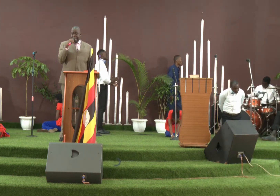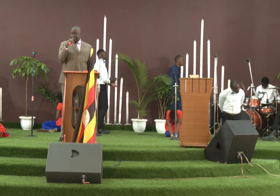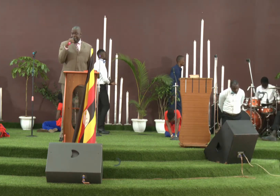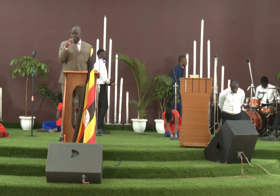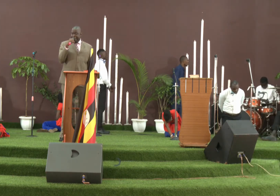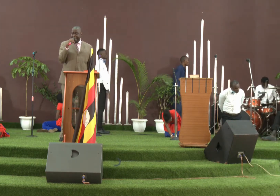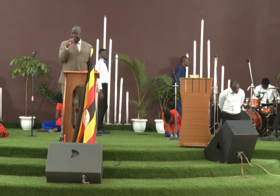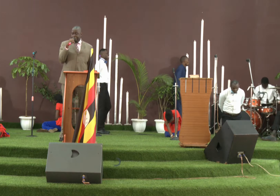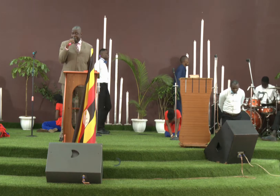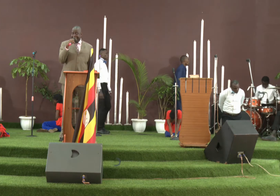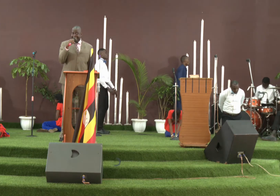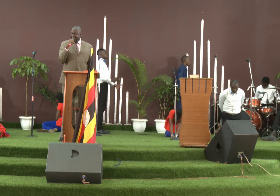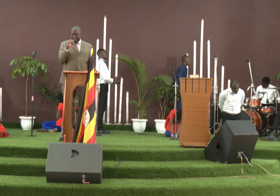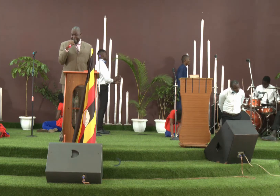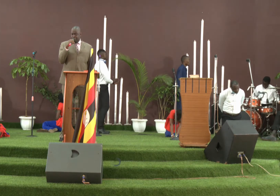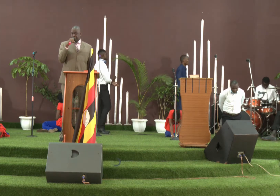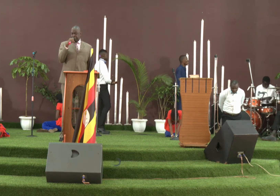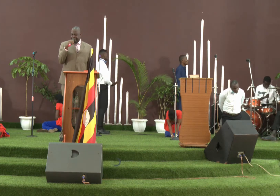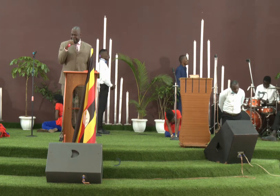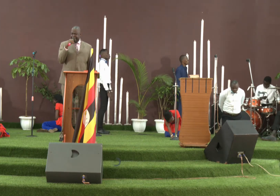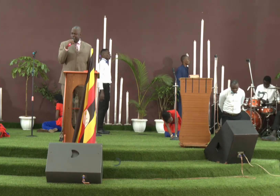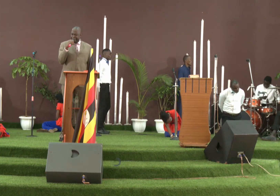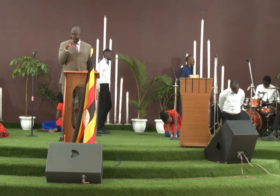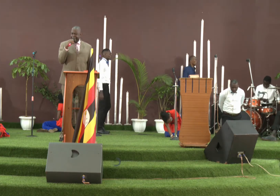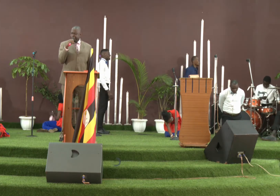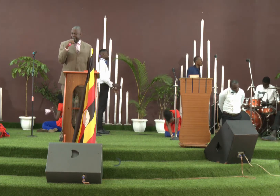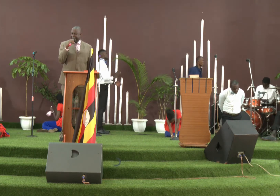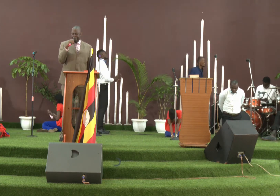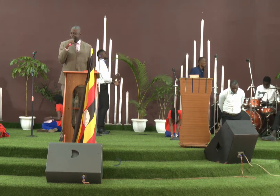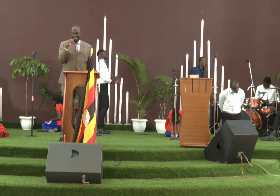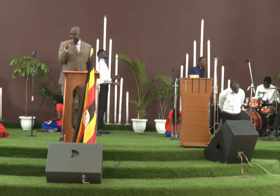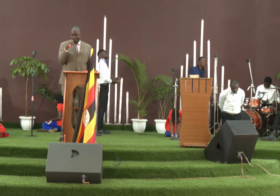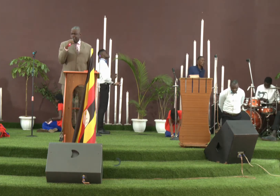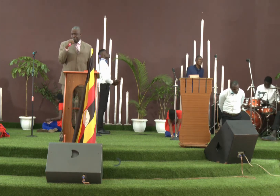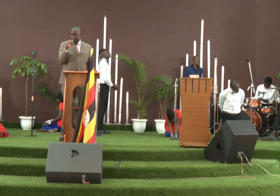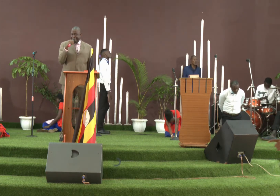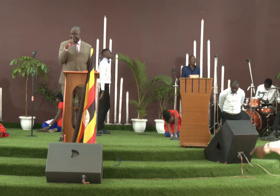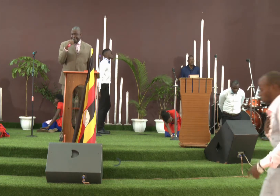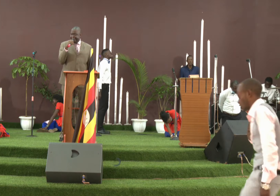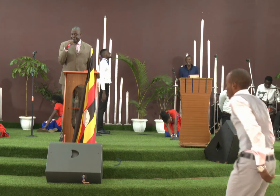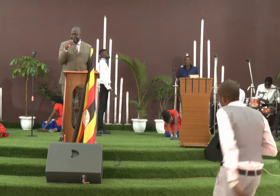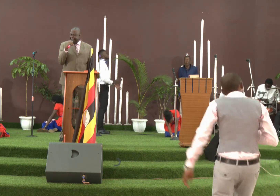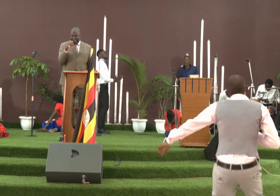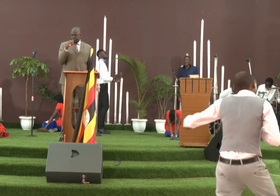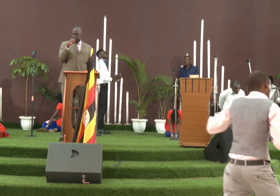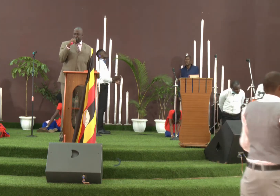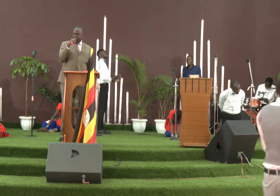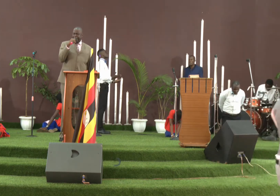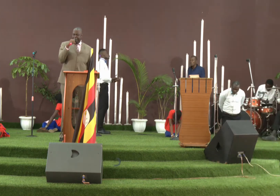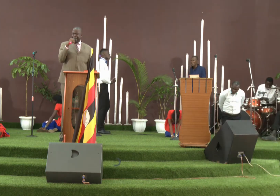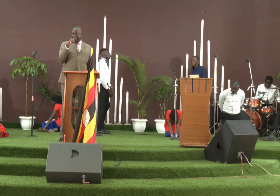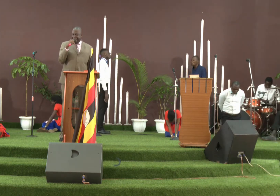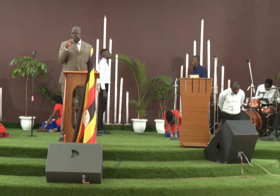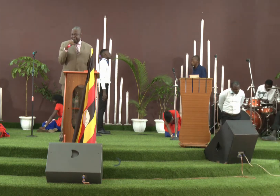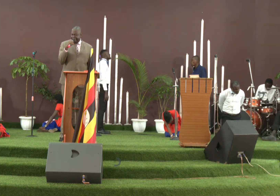Yango sabire munda ya fe Yango sendire munda ya fe Yango tobele Tetu